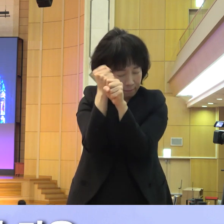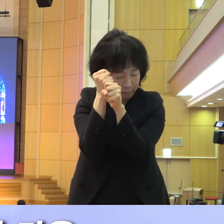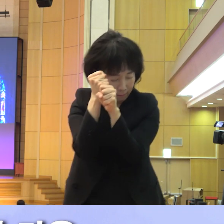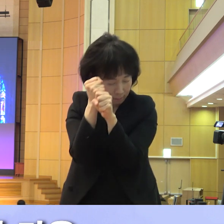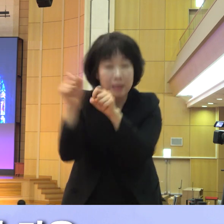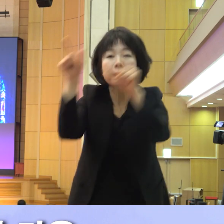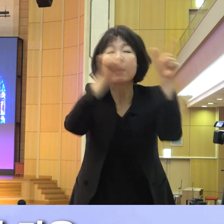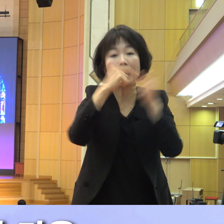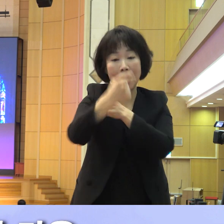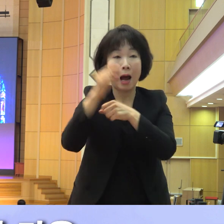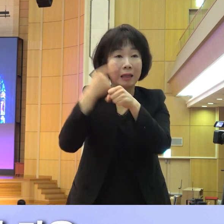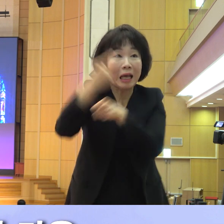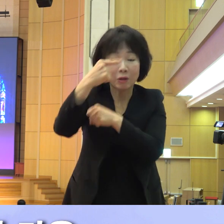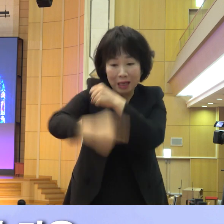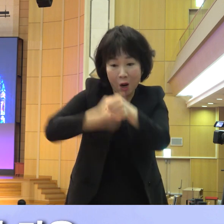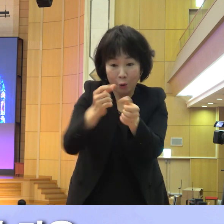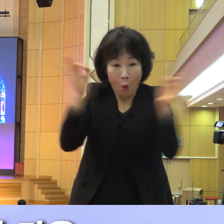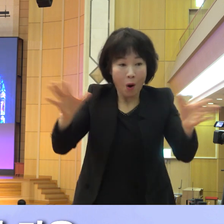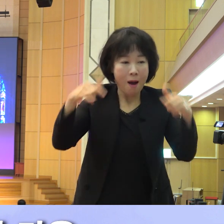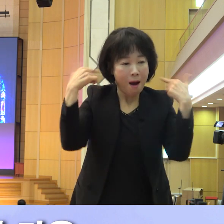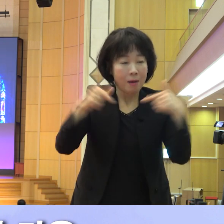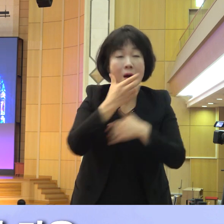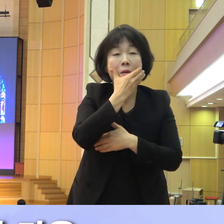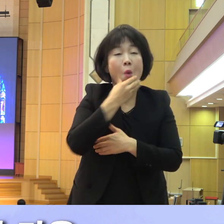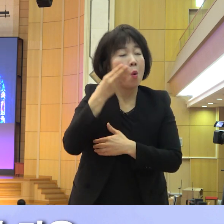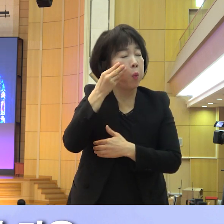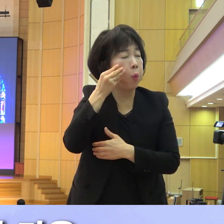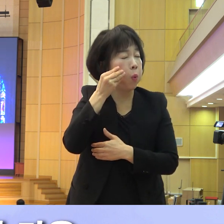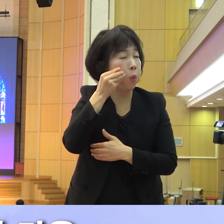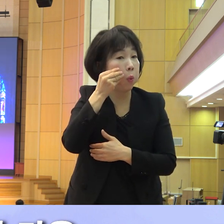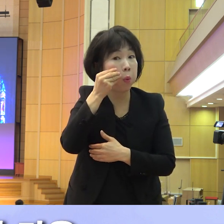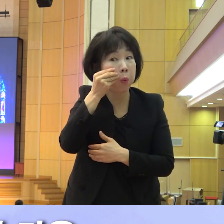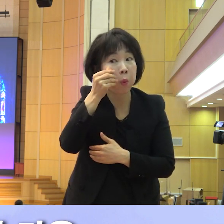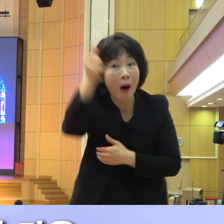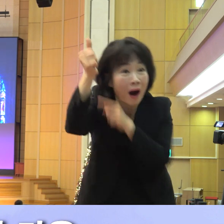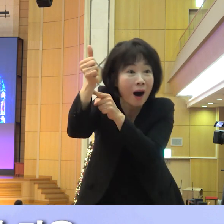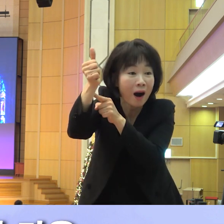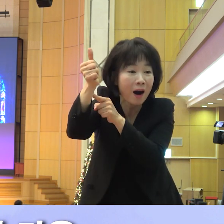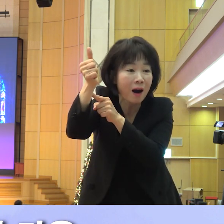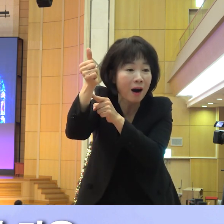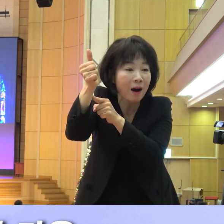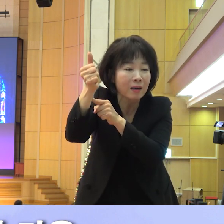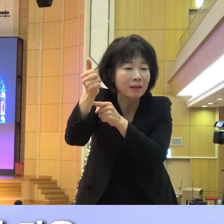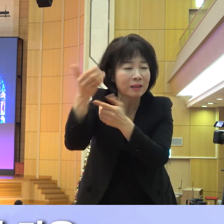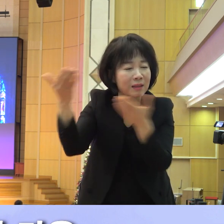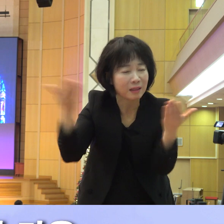말미암아 한 해 동안에 들어가도 복을 받고 나가도 복을 받고, 그리고 한 해